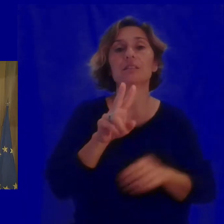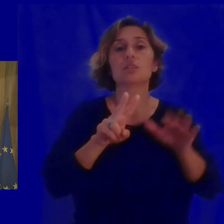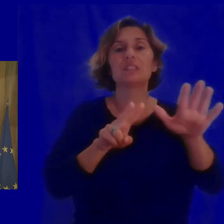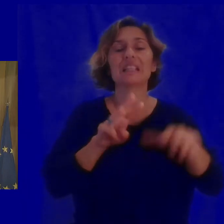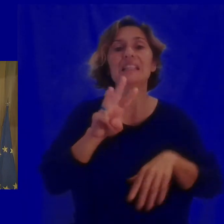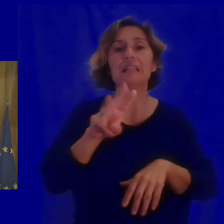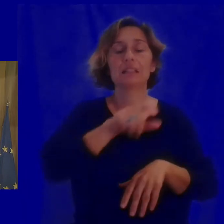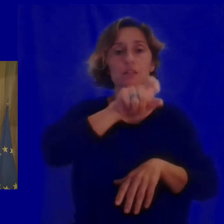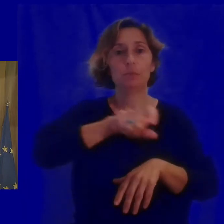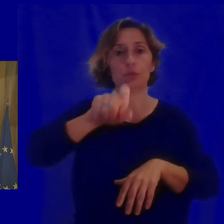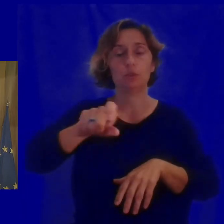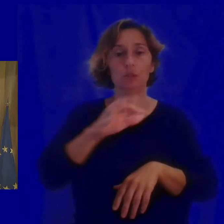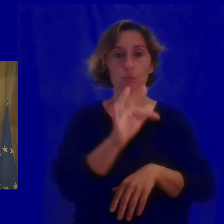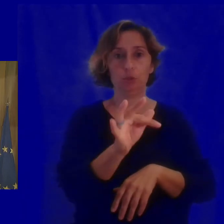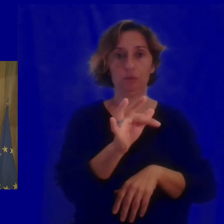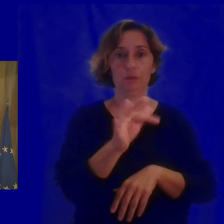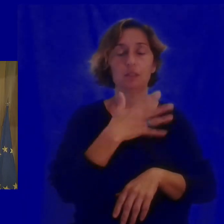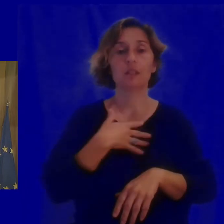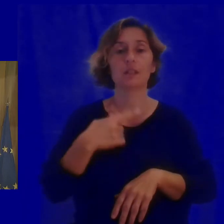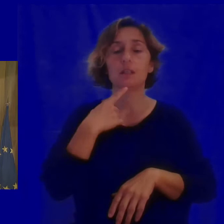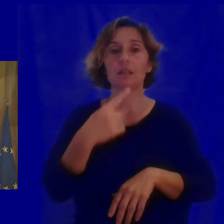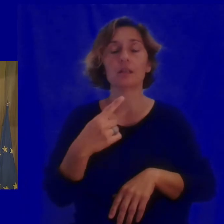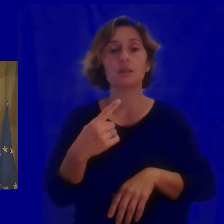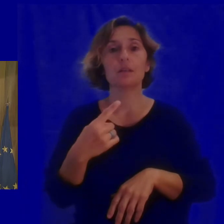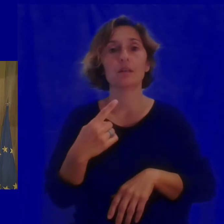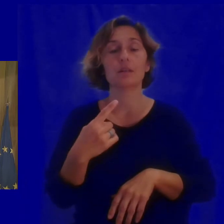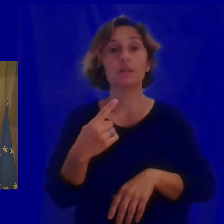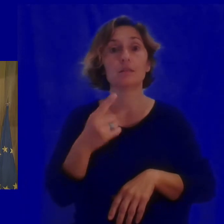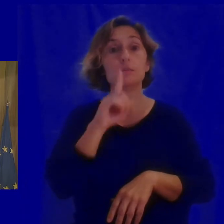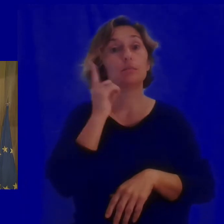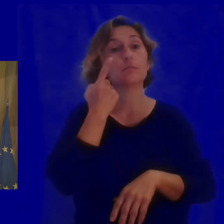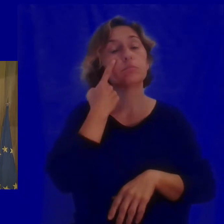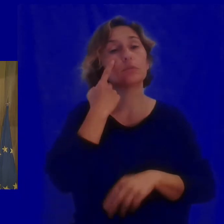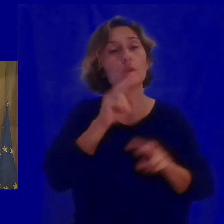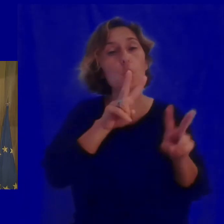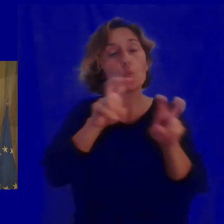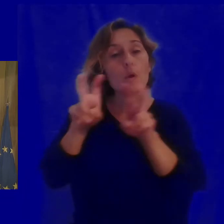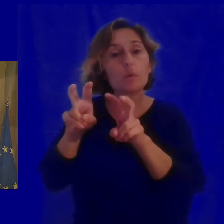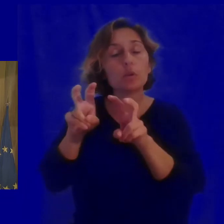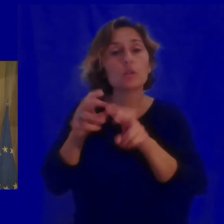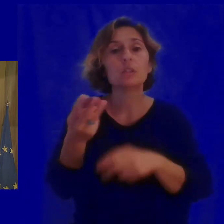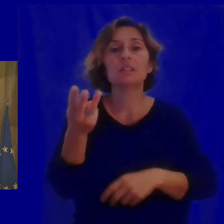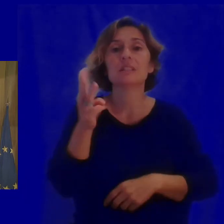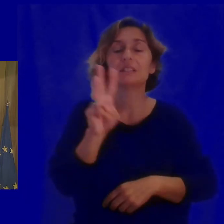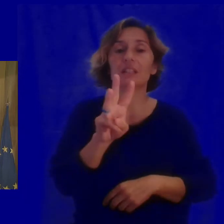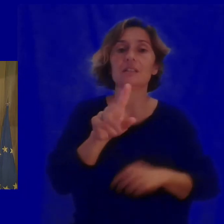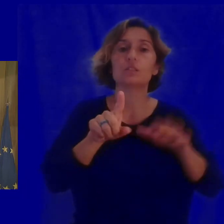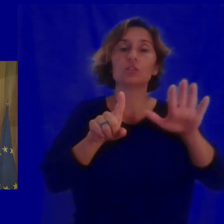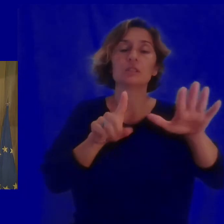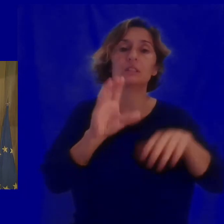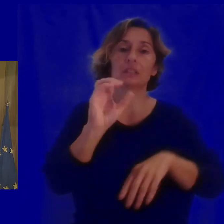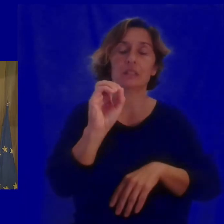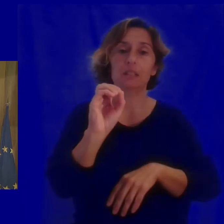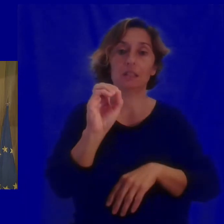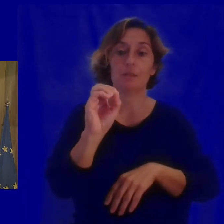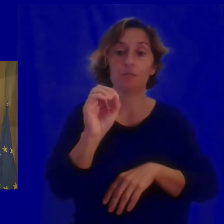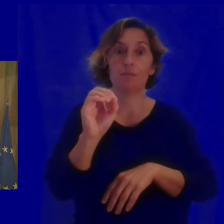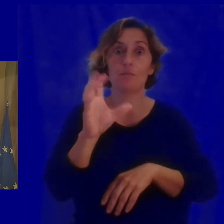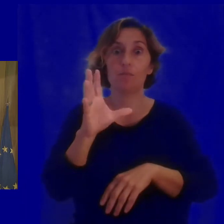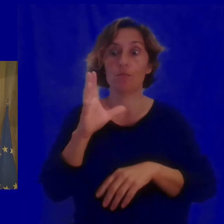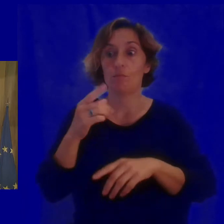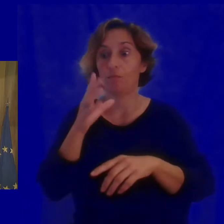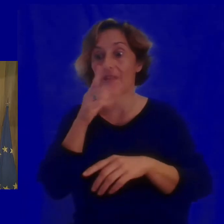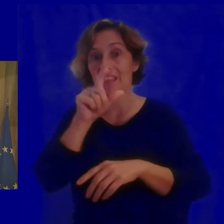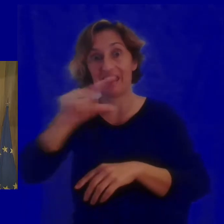2.373 casos, lo que supone una tasa de nuevos diagnósticos en esa semana de 360 casos por 100.000